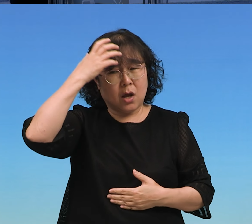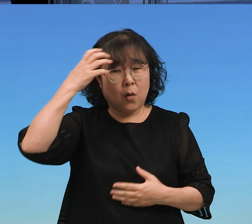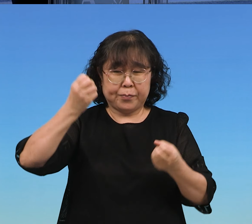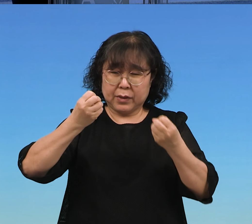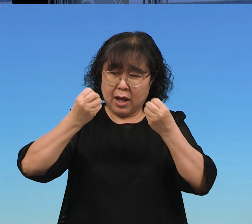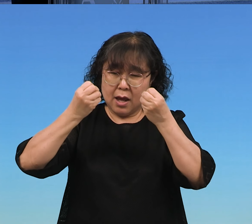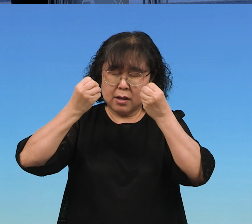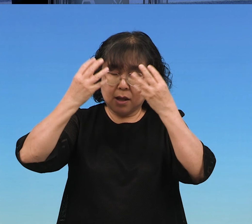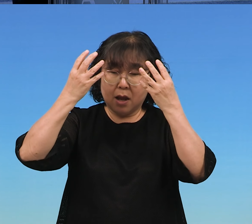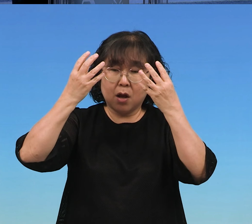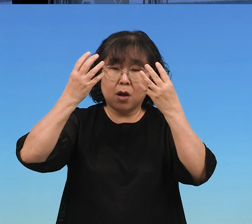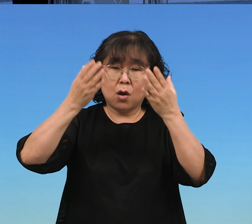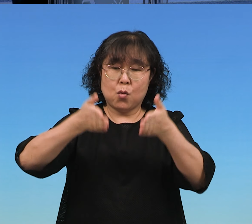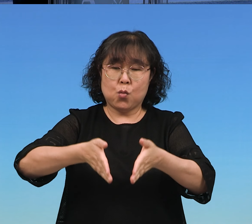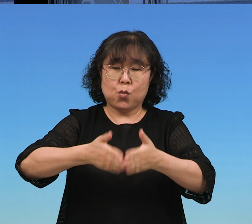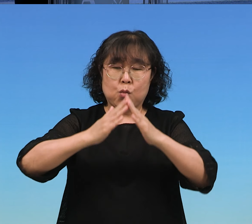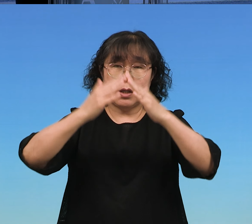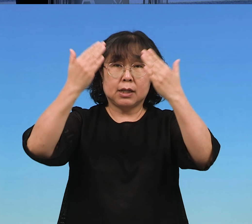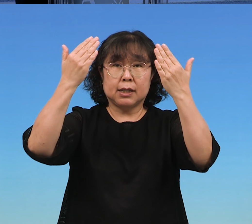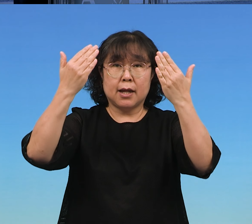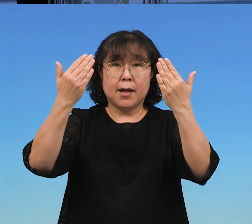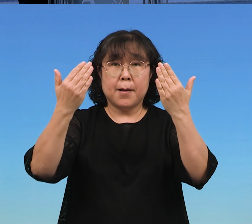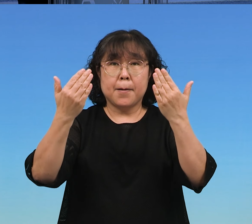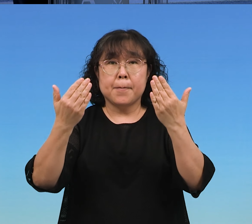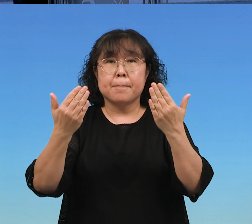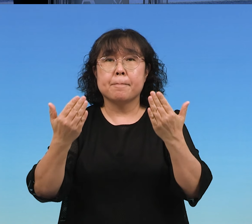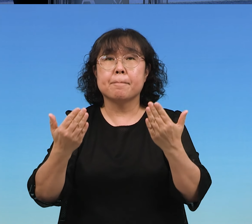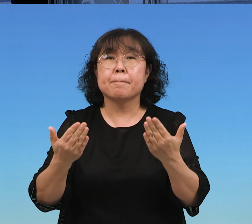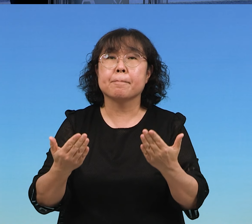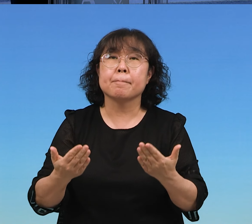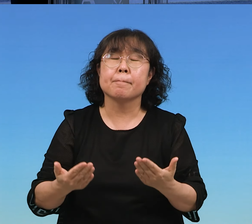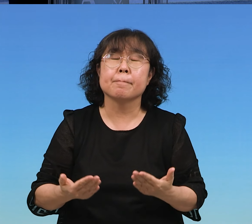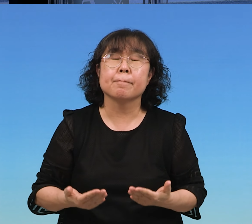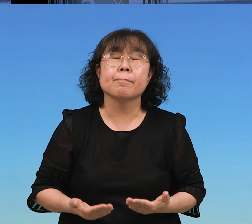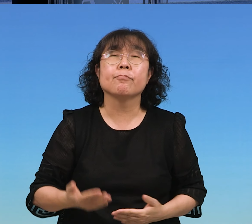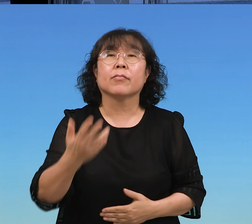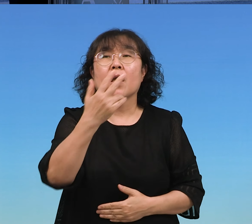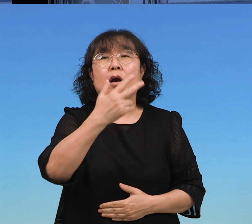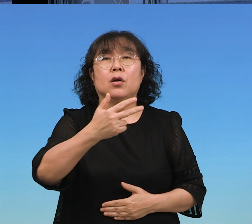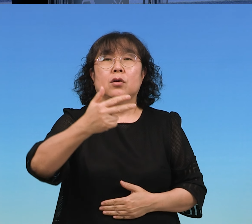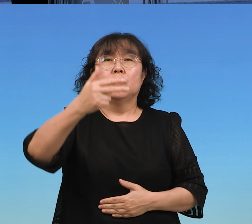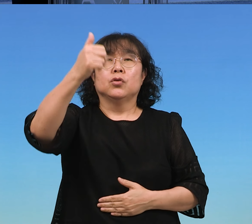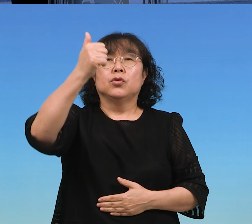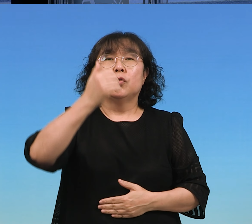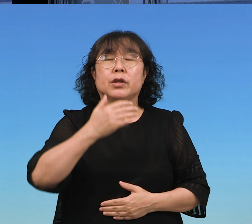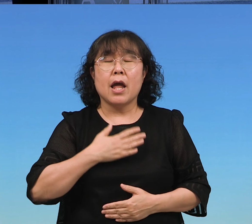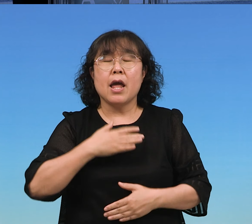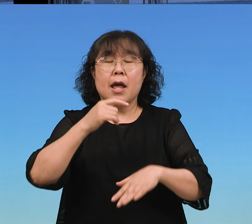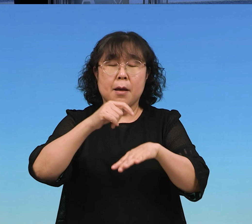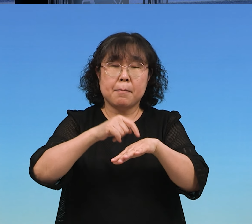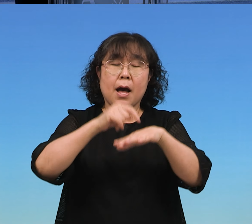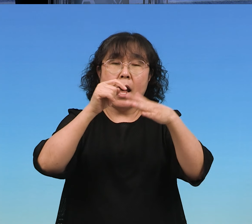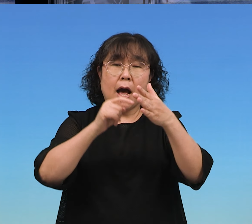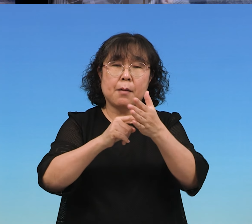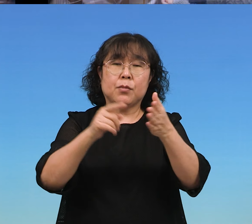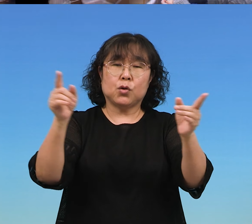내 영혼 새롭게 세우시네. 마지막으로 주는 내 마음을